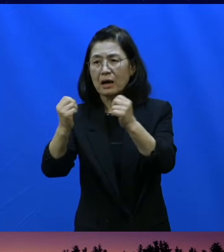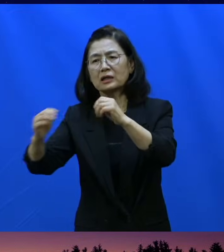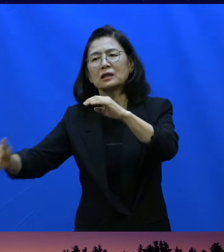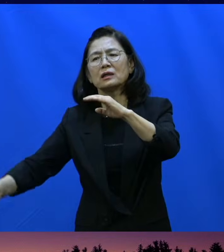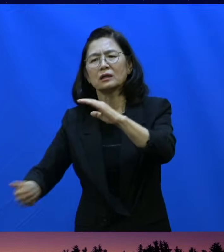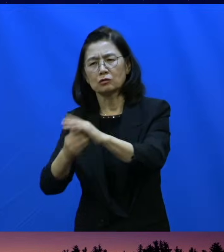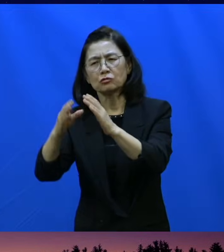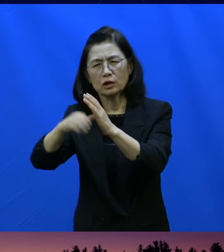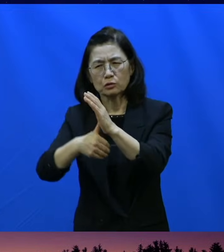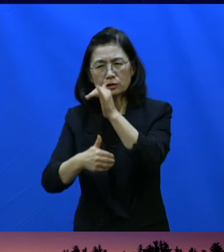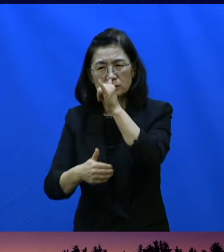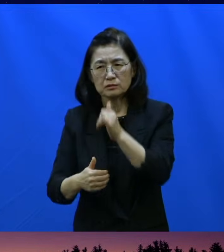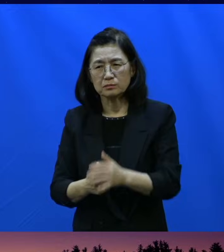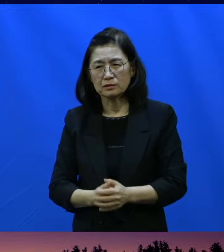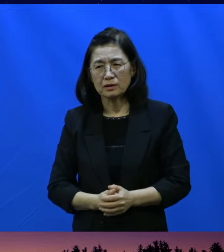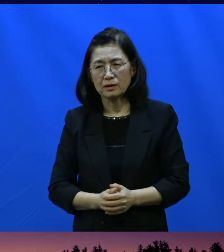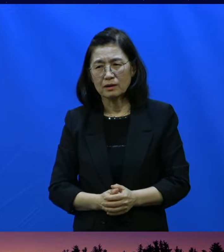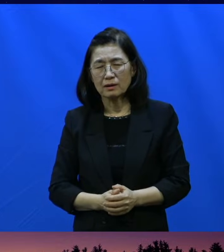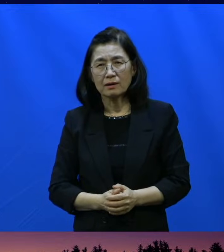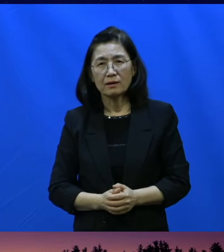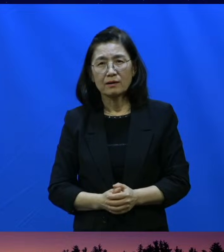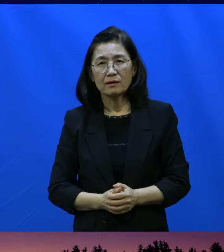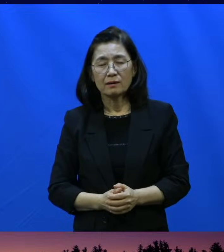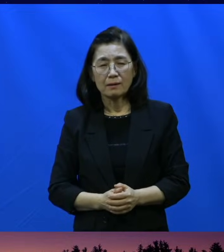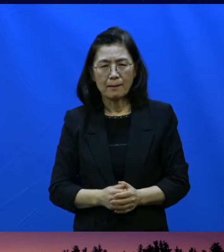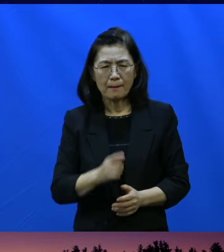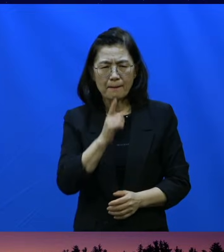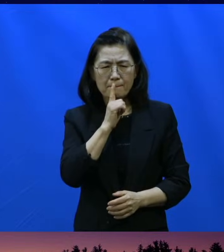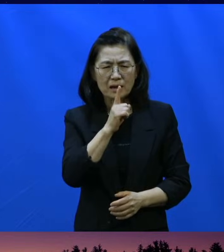내가 말을 많이 한다고 되는 게 아니고, 말을 안 할수록,